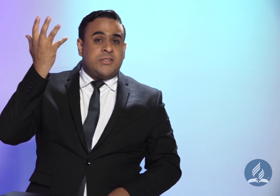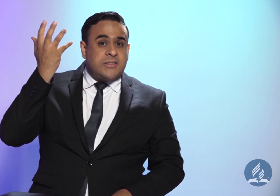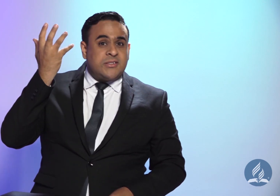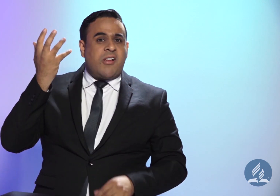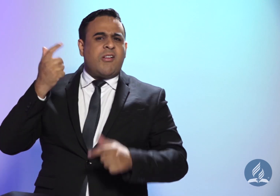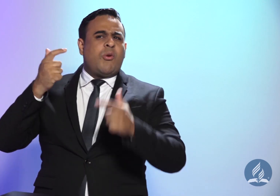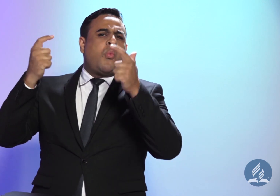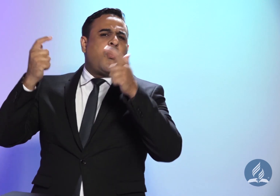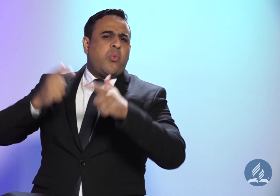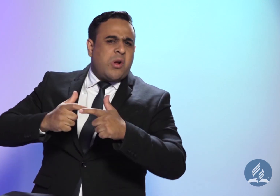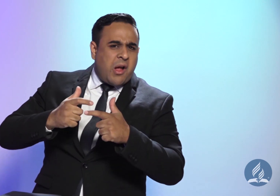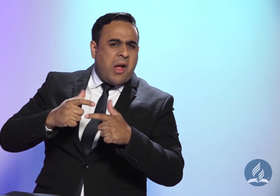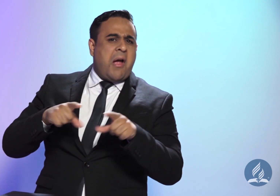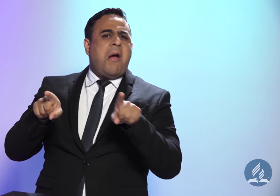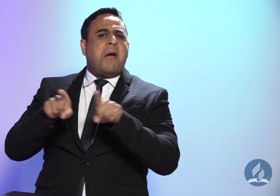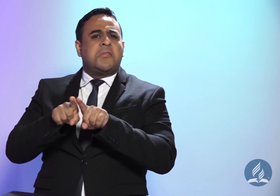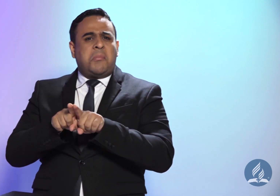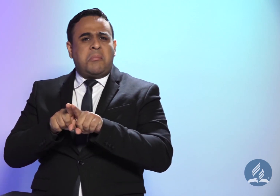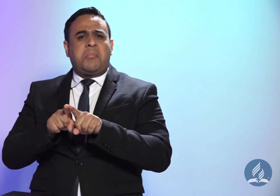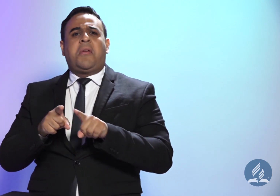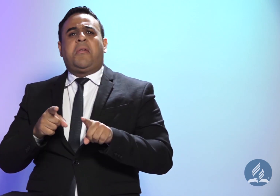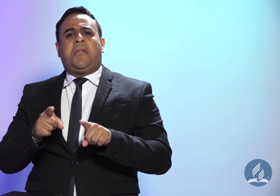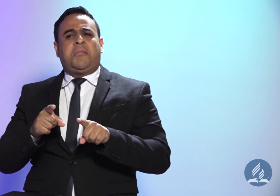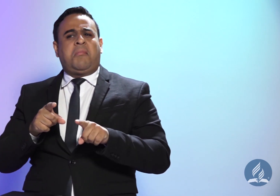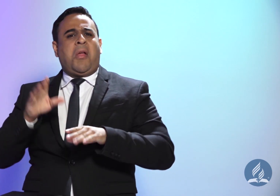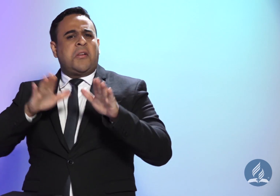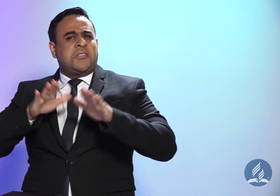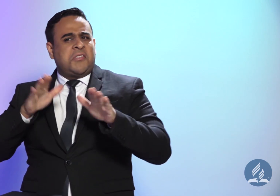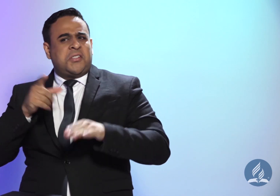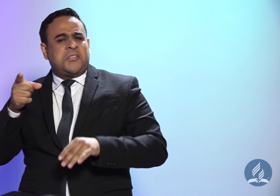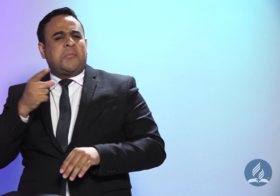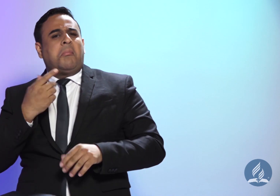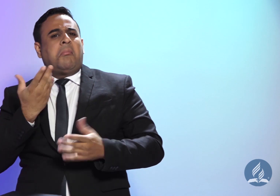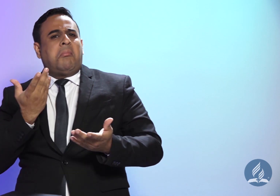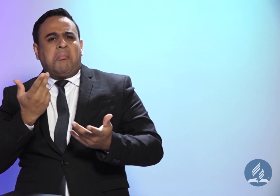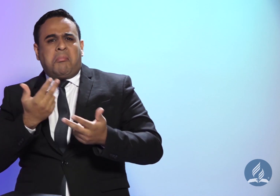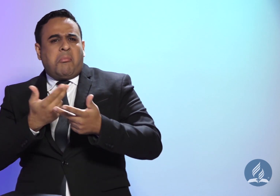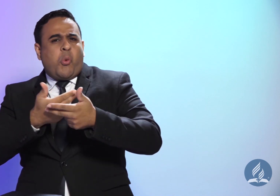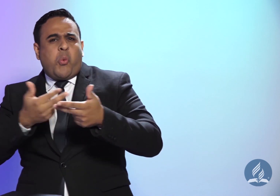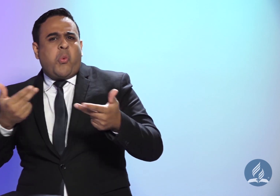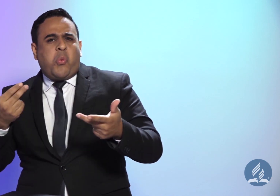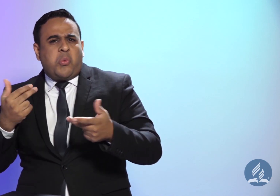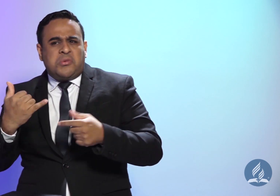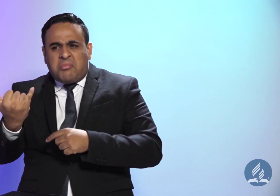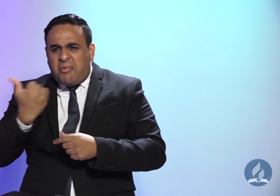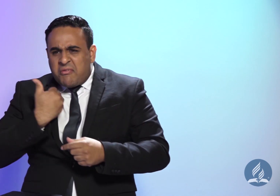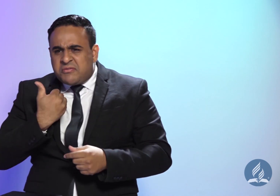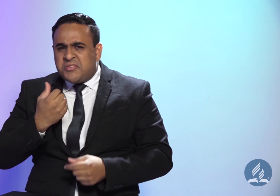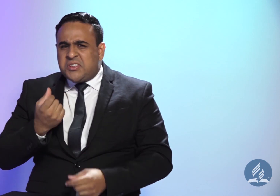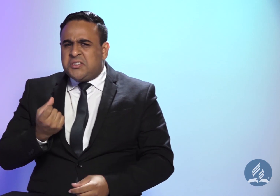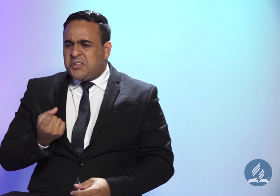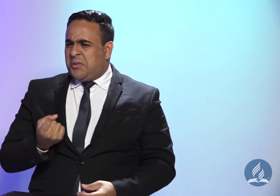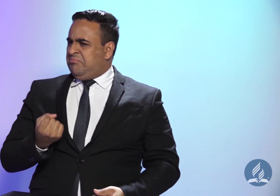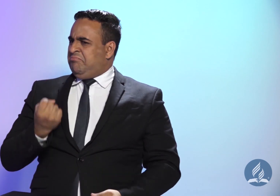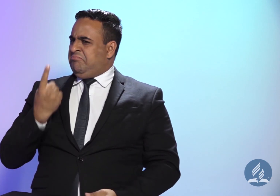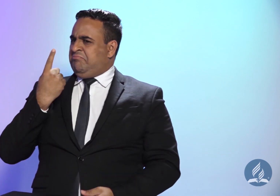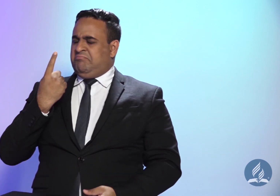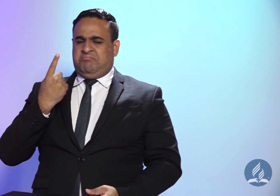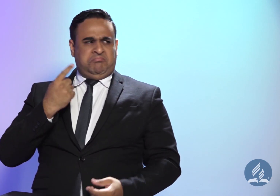Mas também a internet, as redes sociais, elas vieram ajudar a gente a ter informações em tempo